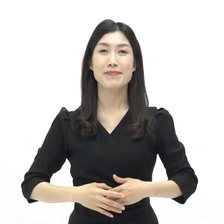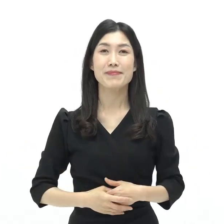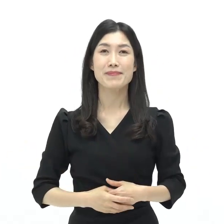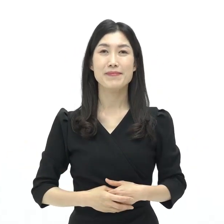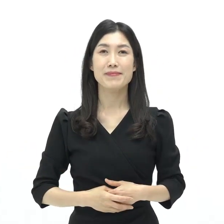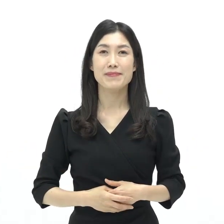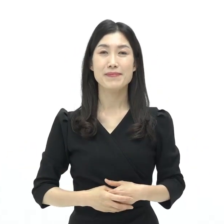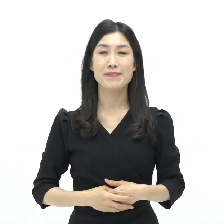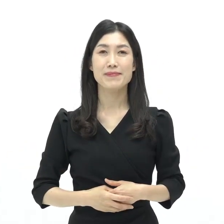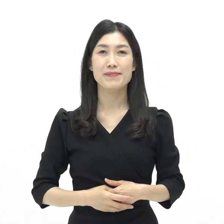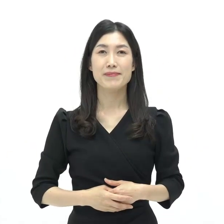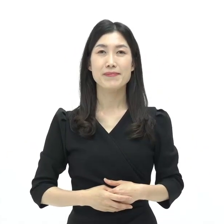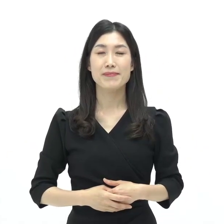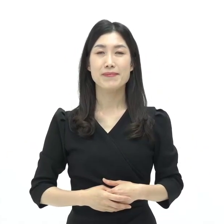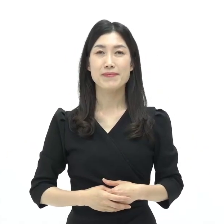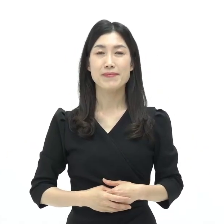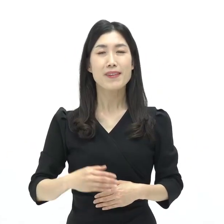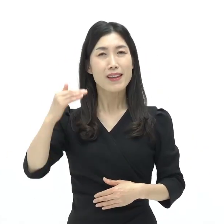시작해 보겠습니다.